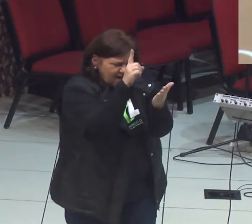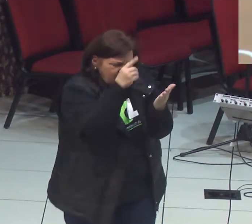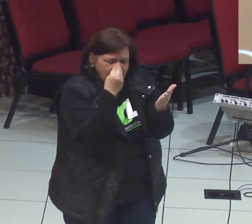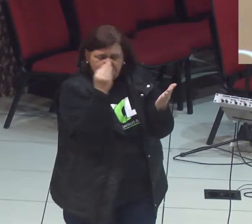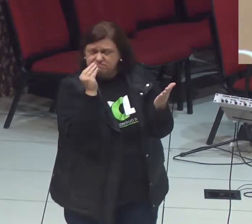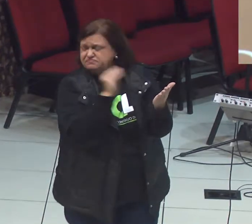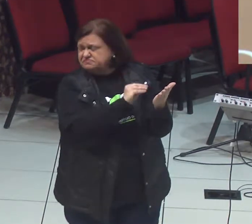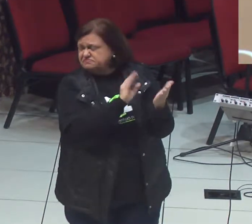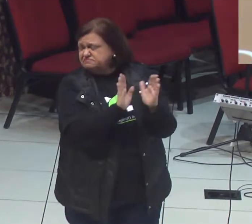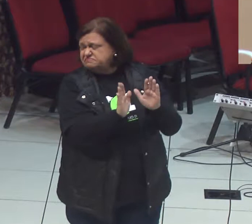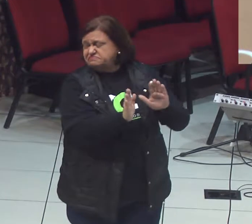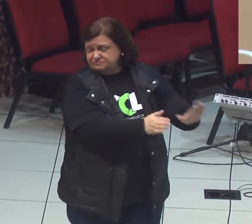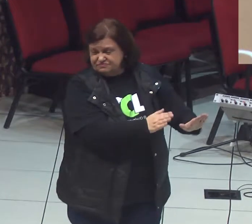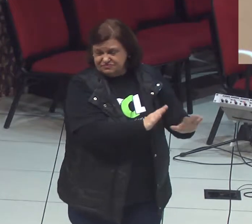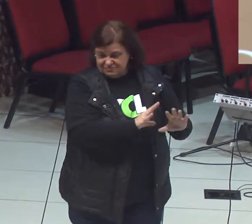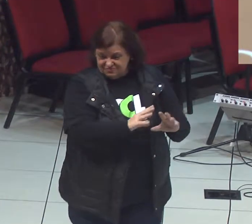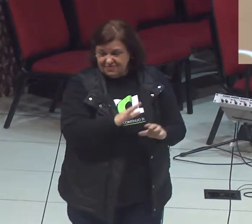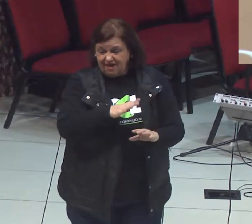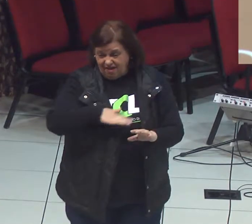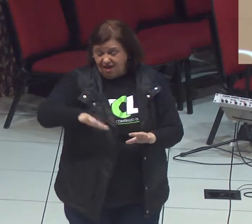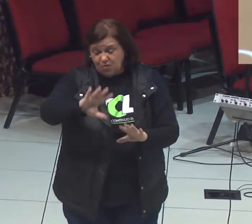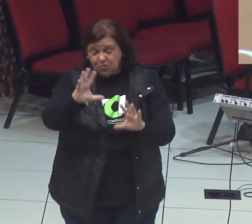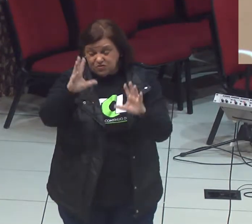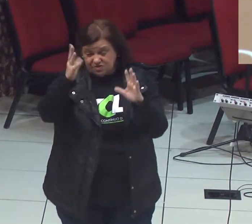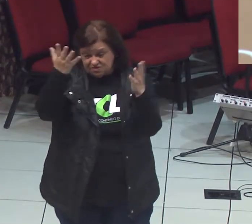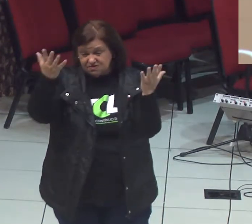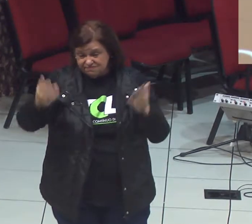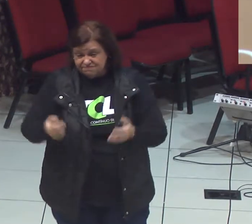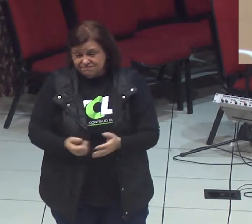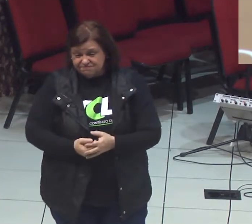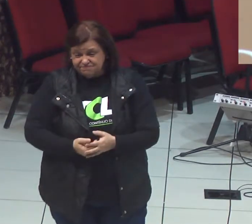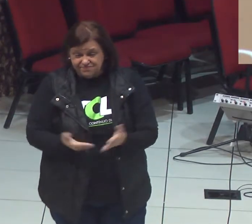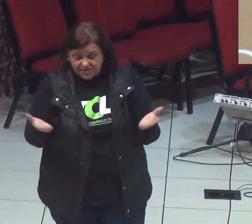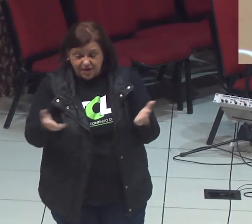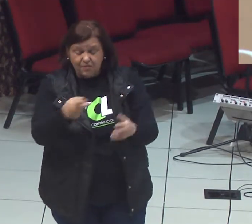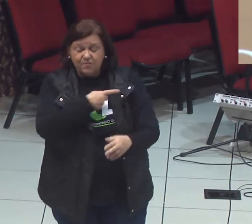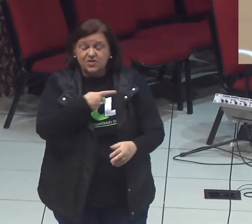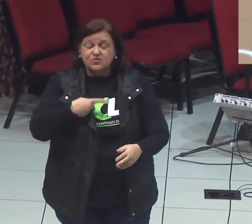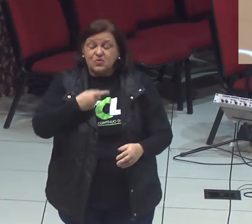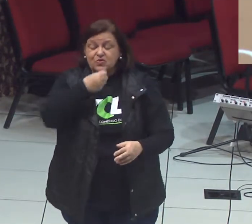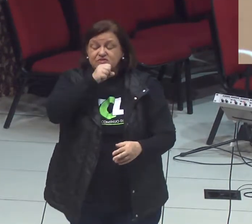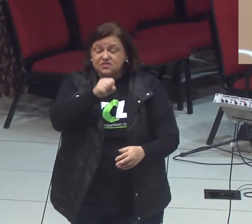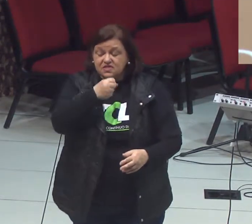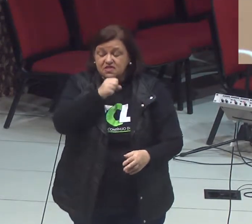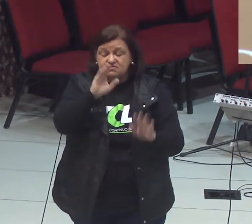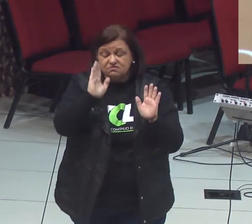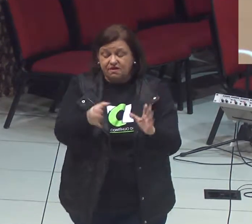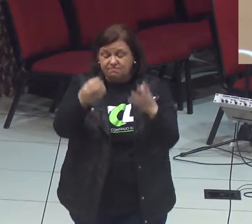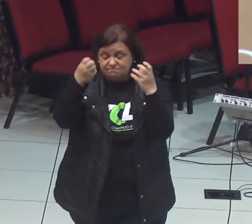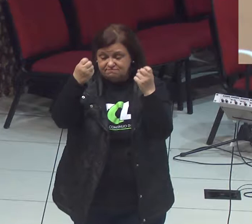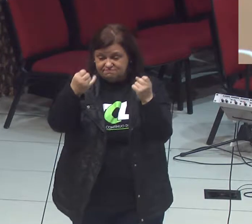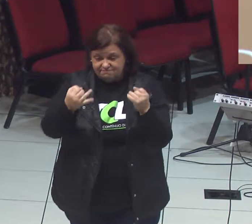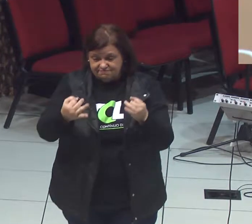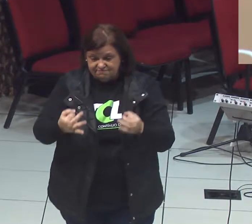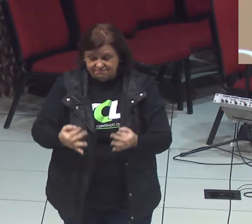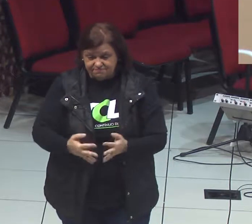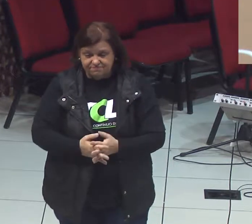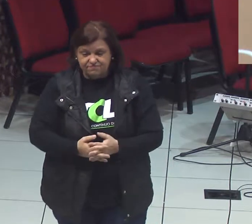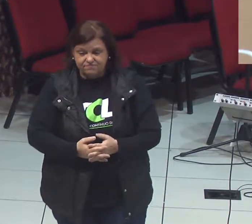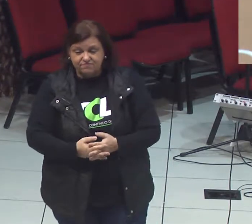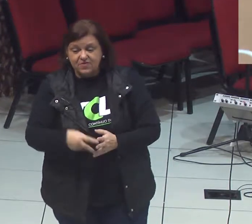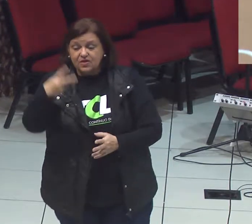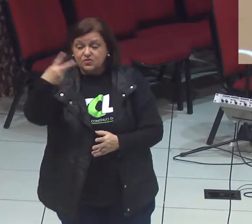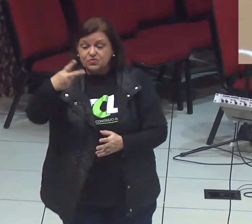que ele diz respeito. É o que o pastor Silas estava falando aqui. Deixa eu só mencionar o